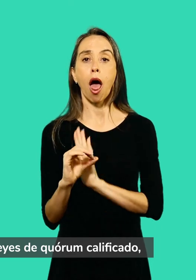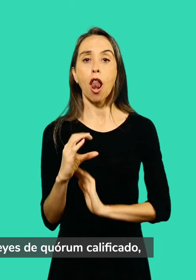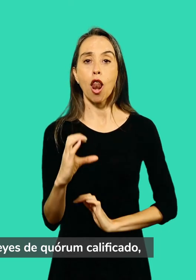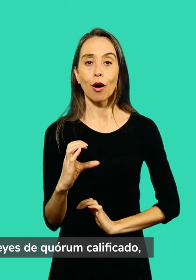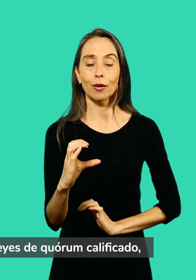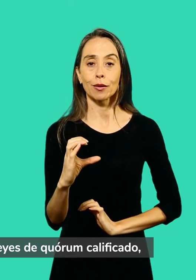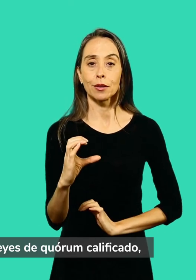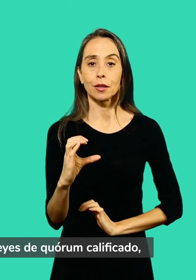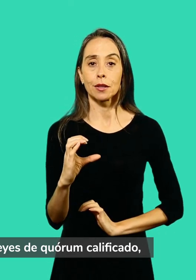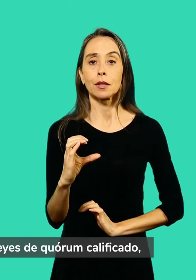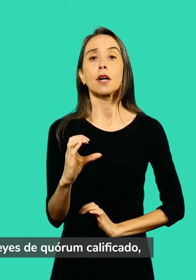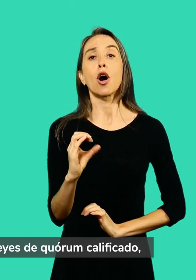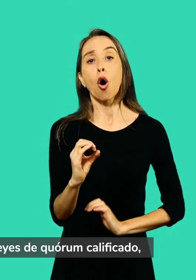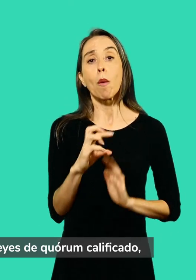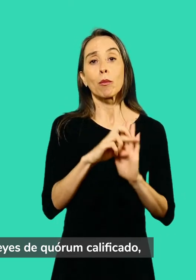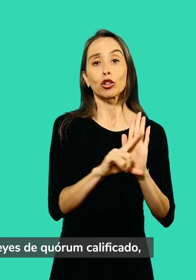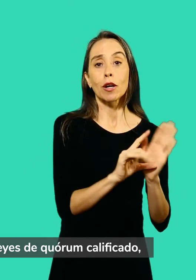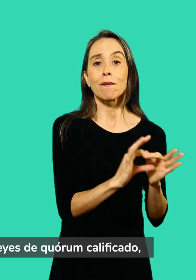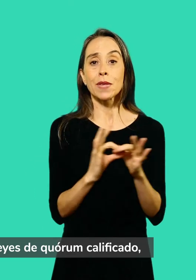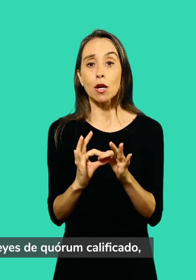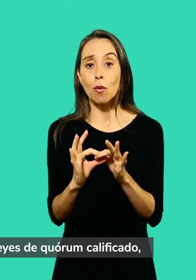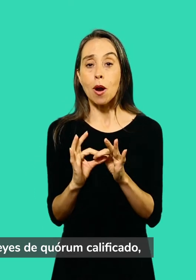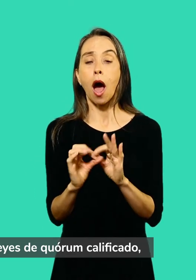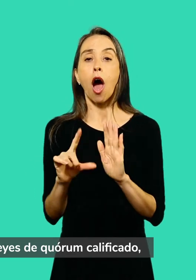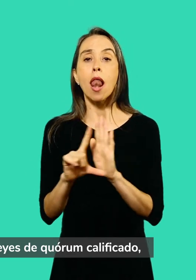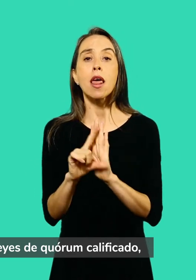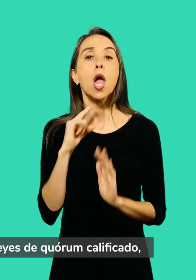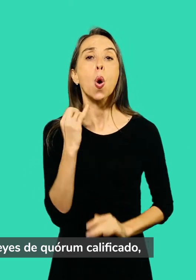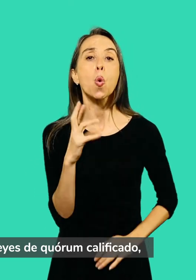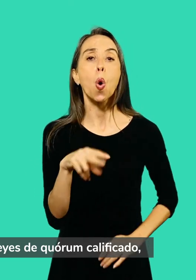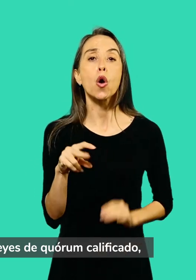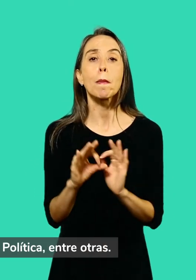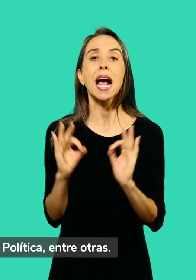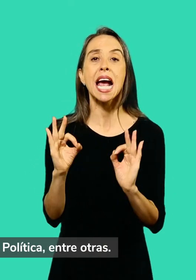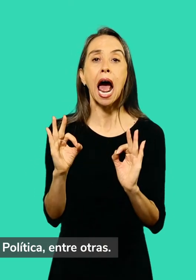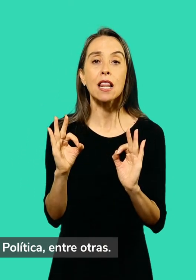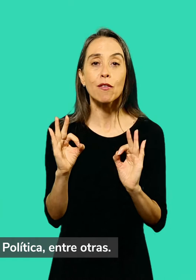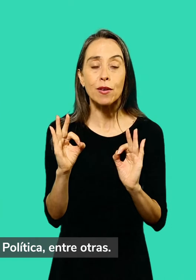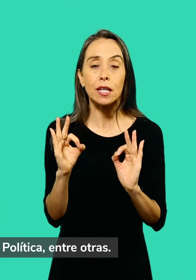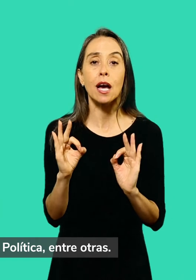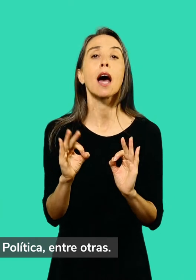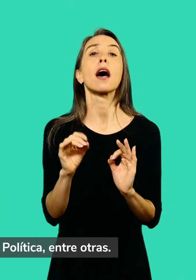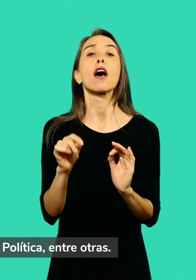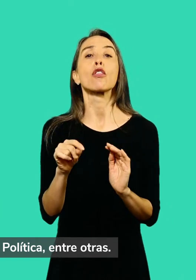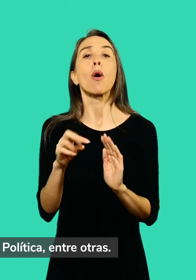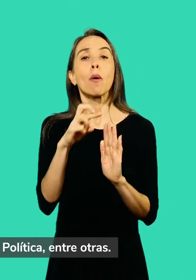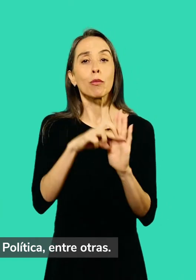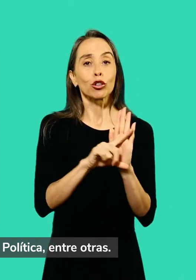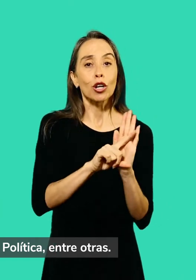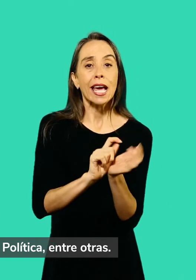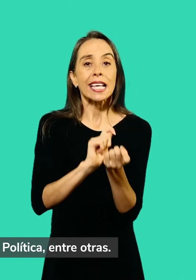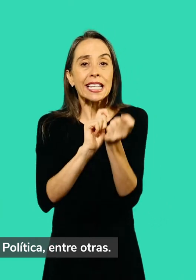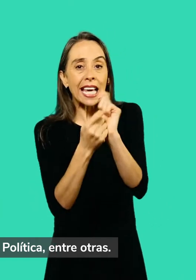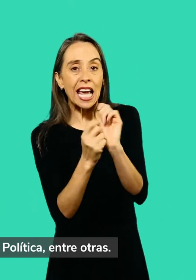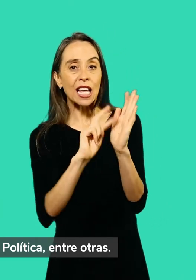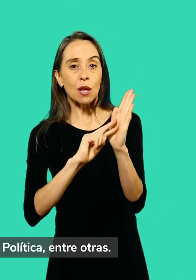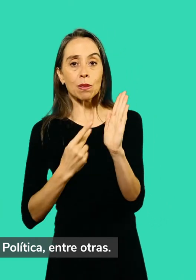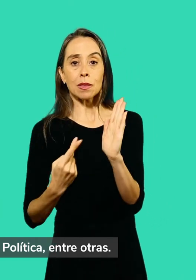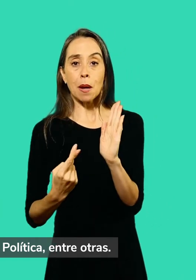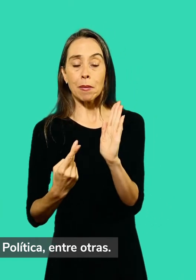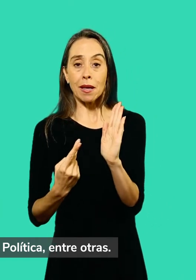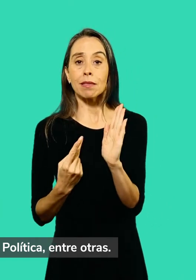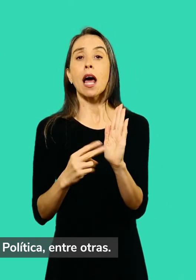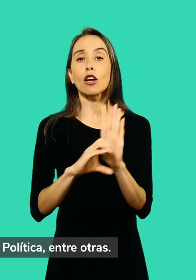constitucionales, las leyes de quórum calificado, las que interpretan a la constitución política, entre